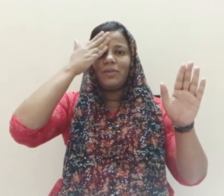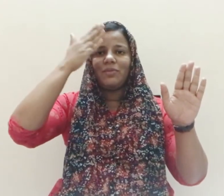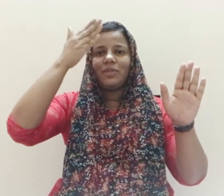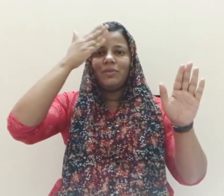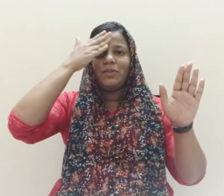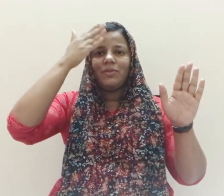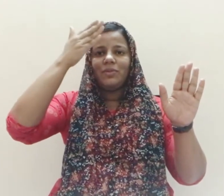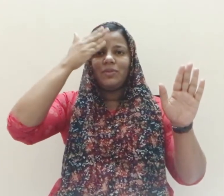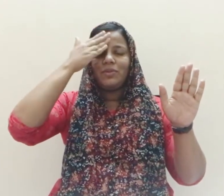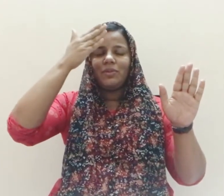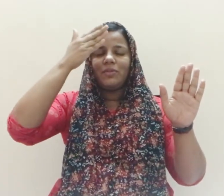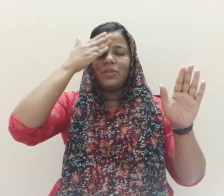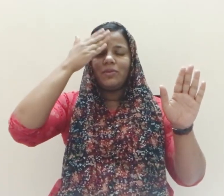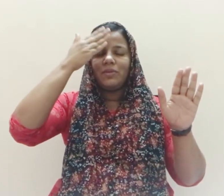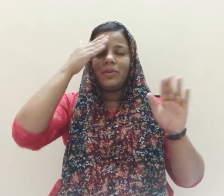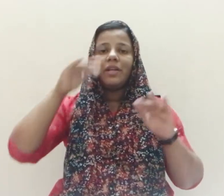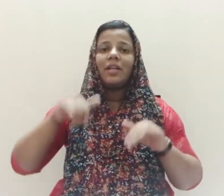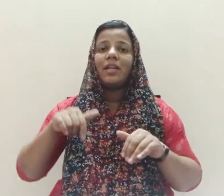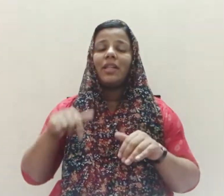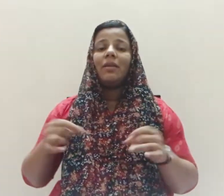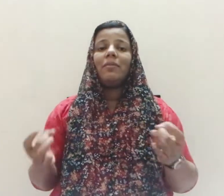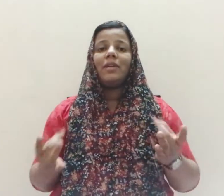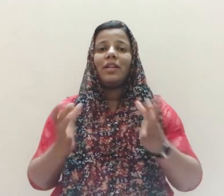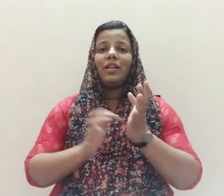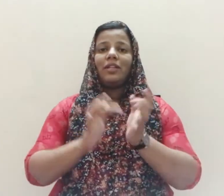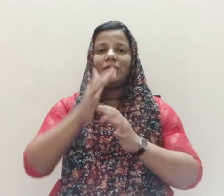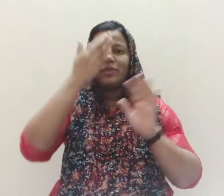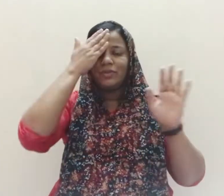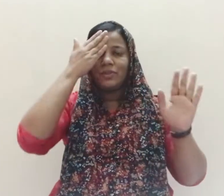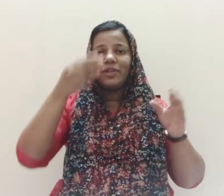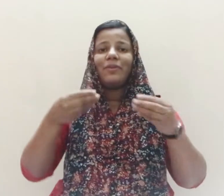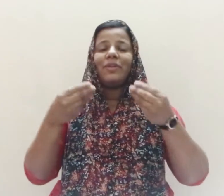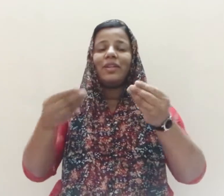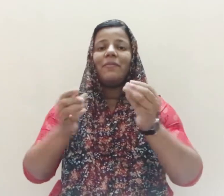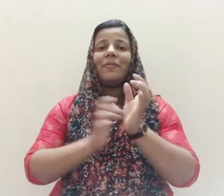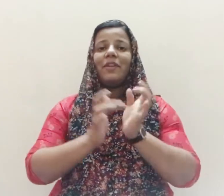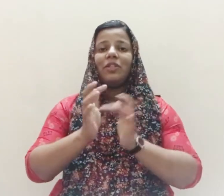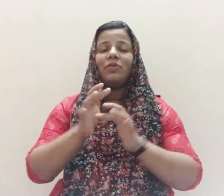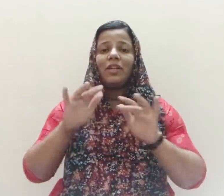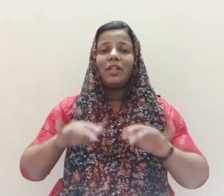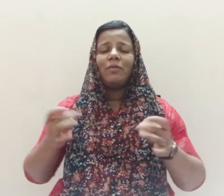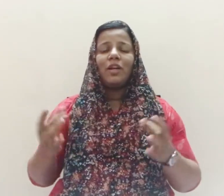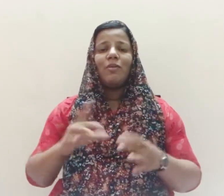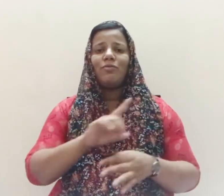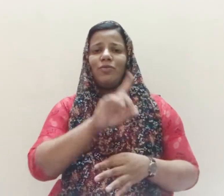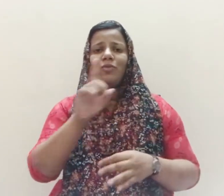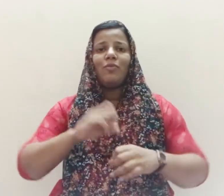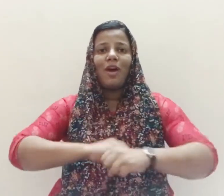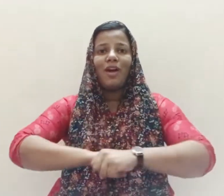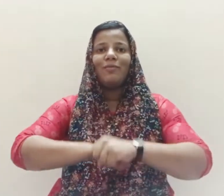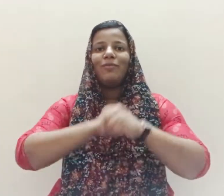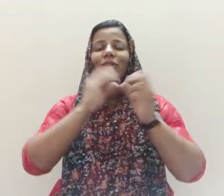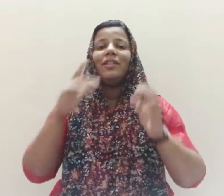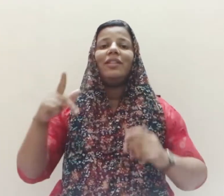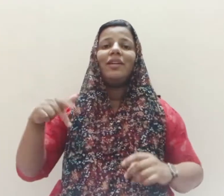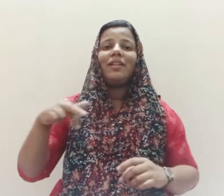ഹല്ലേലൂയ. നന്ദിയോടെ സ്തോത്രം. ഈ പകൽക്കാലത്തിനായിട്ട് കർത്താവിൻ്റെ സ്തോത്രം പറഞ്ഞാട്ടെ. കർത്താവെ, ഈ പകൽക്കാലവും അങ്ങ് ഞങ്ങളെ അത്ഭുതകരമായി നടത്തുന്ന കൃപകൾക്കായി